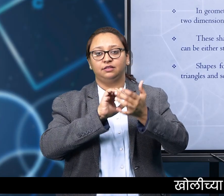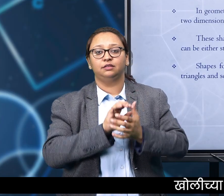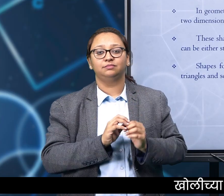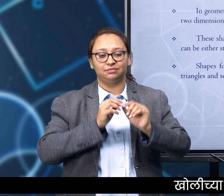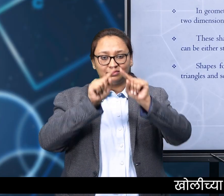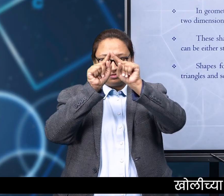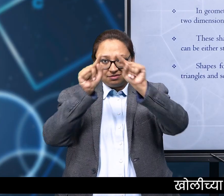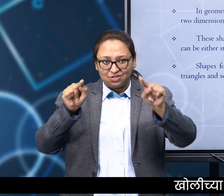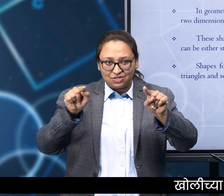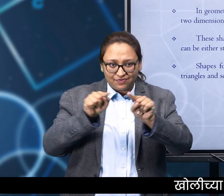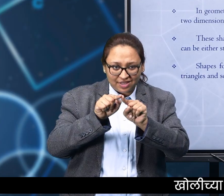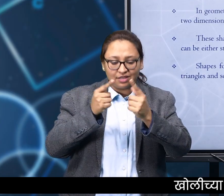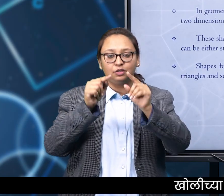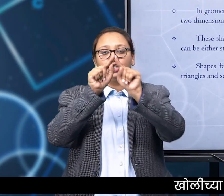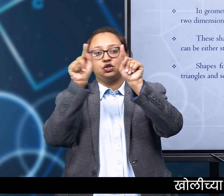खोलीच्या कमतरतेमुळे